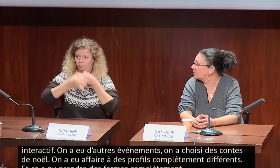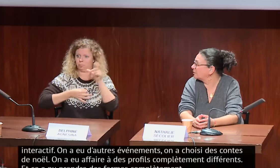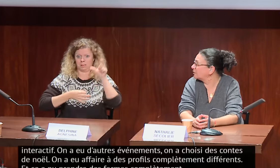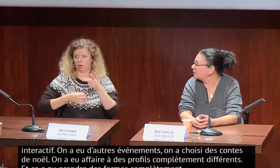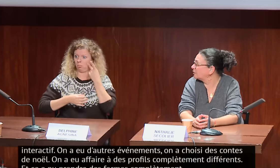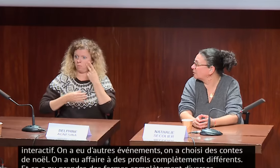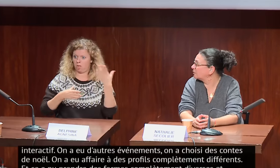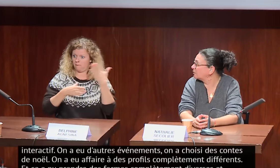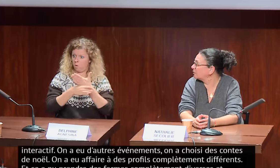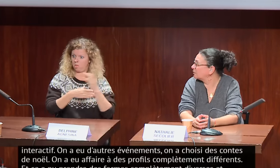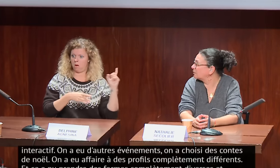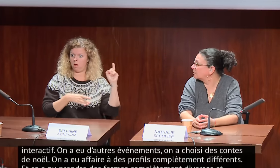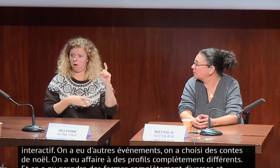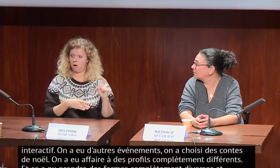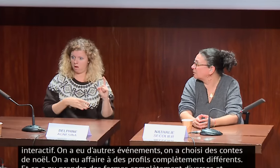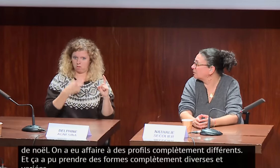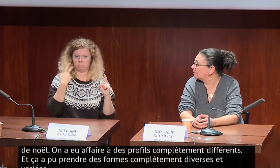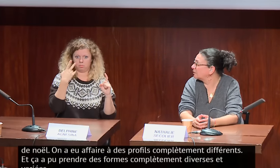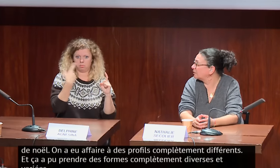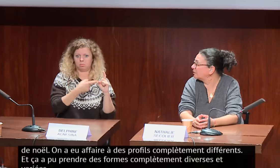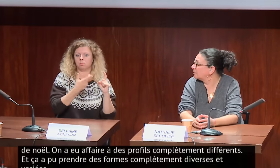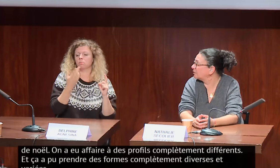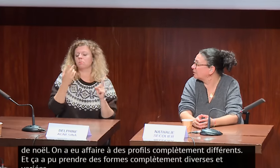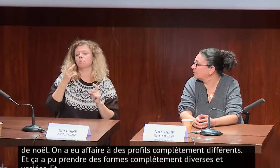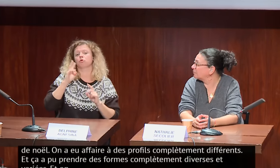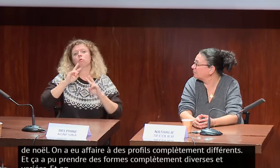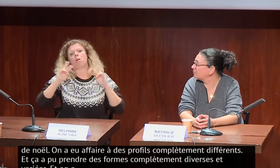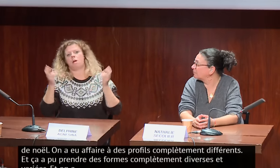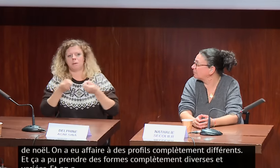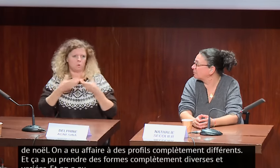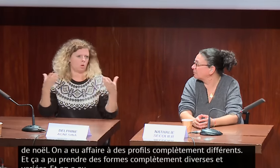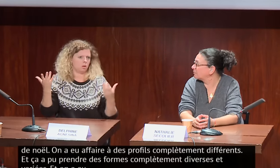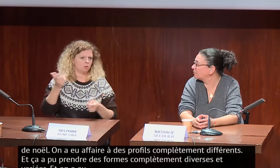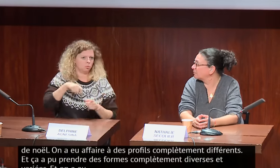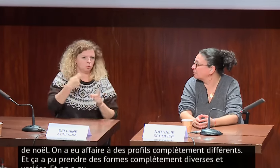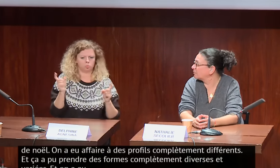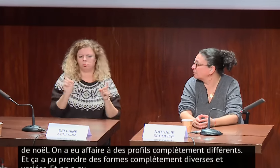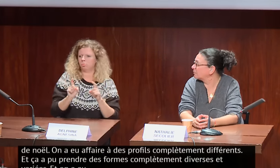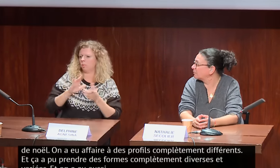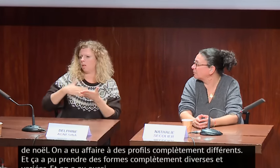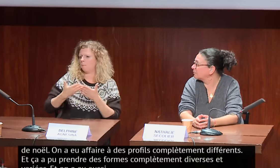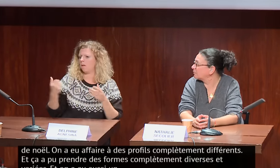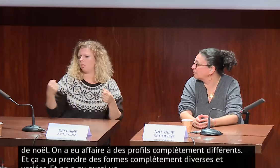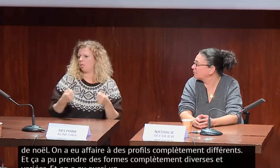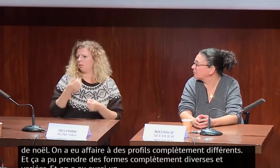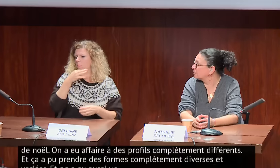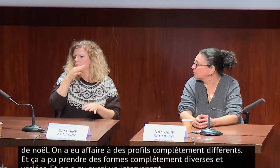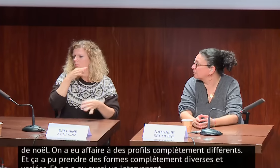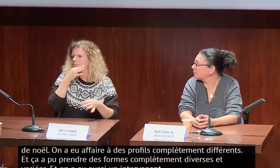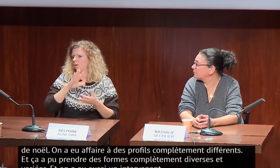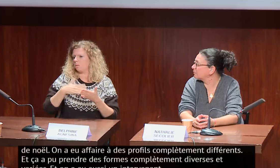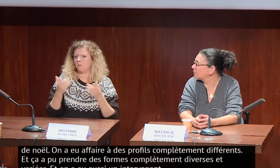variées. Et on a eu aussi un intervenant entendant